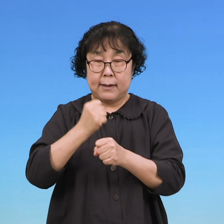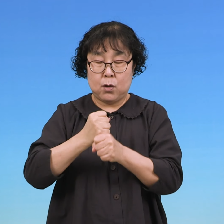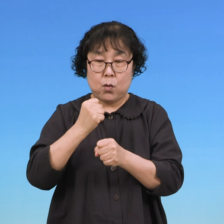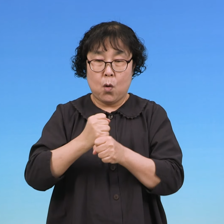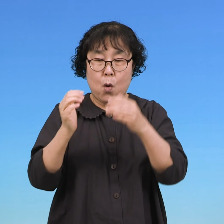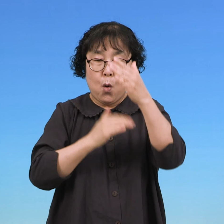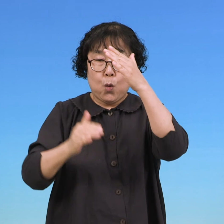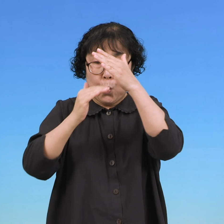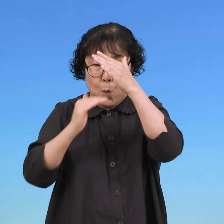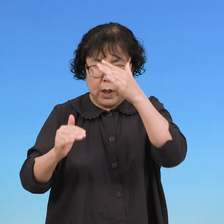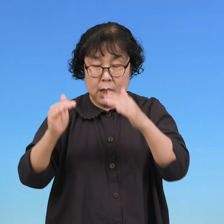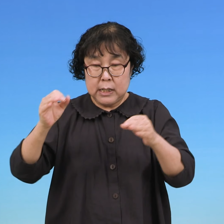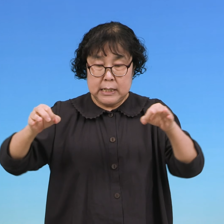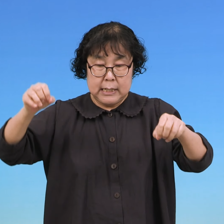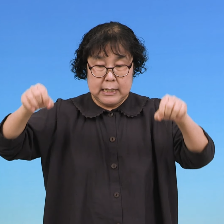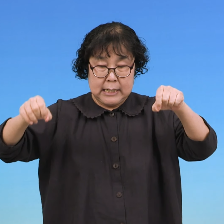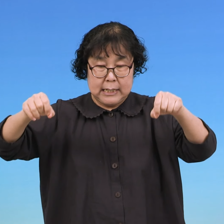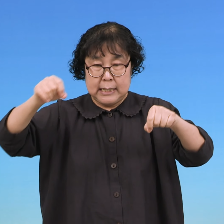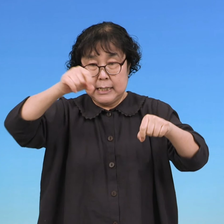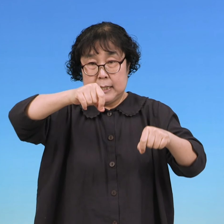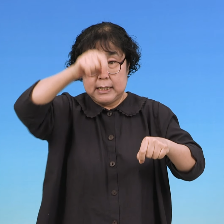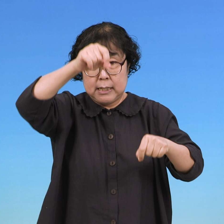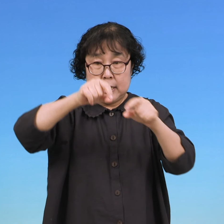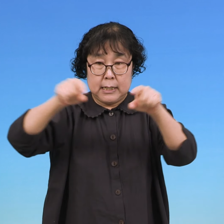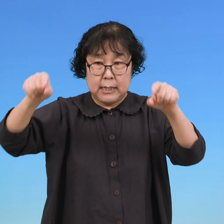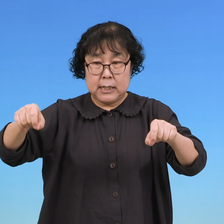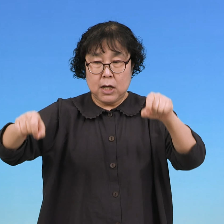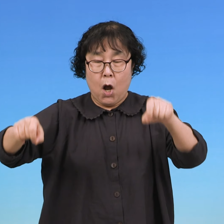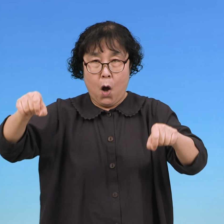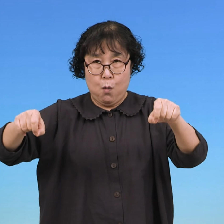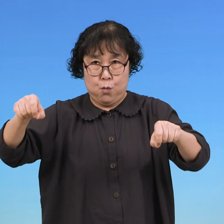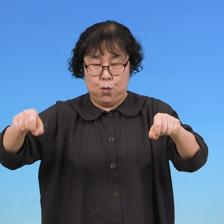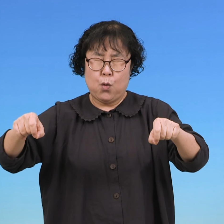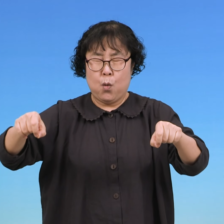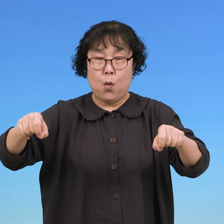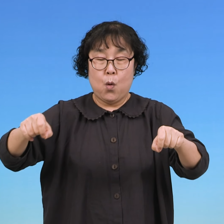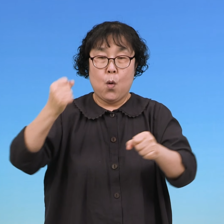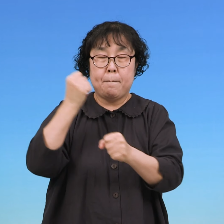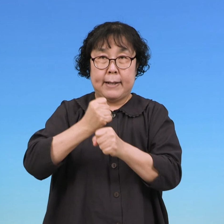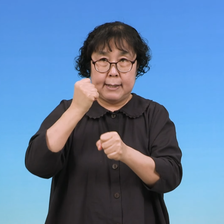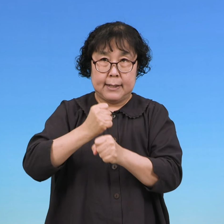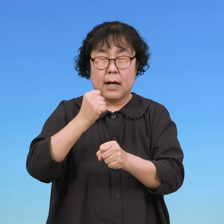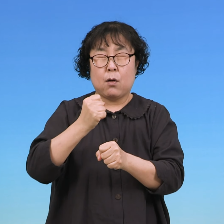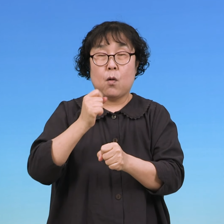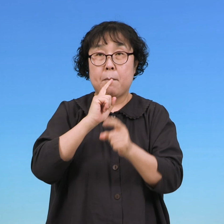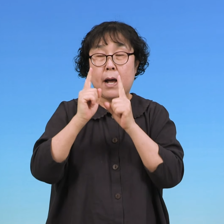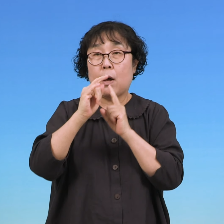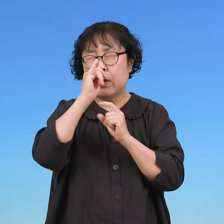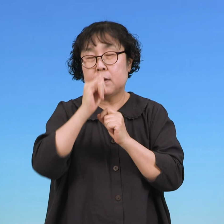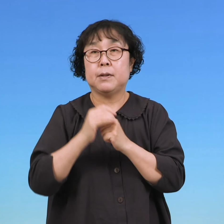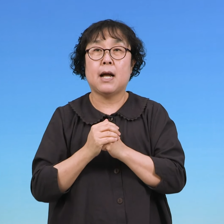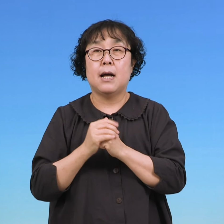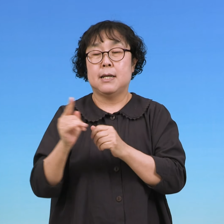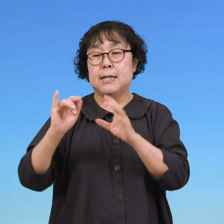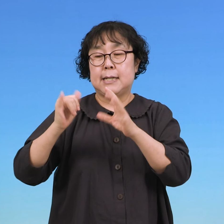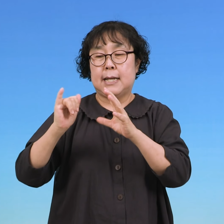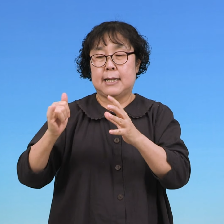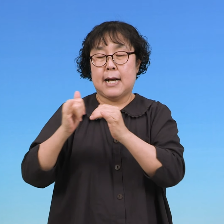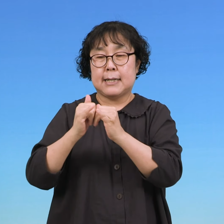삼으니 이 하나님의 다림줄을 묵상하다가 보니까요 이 하나님의 다림줄과 관련해서 보니까 이